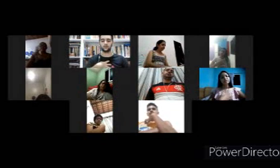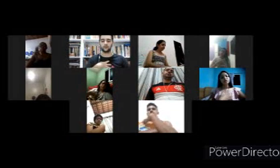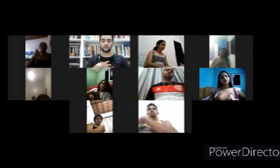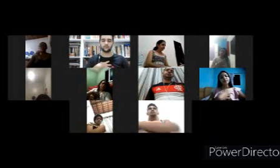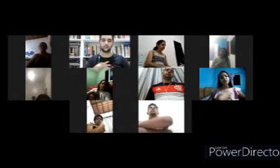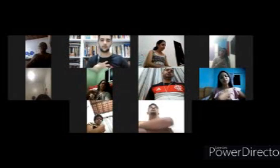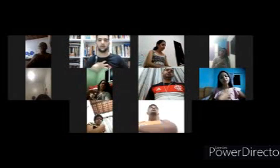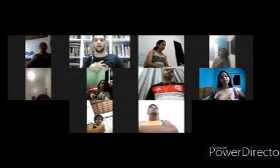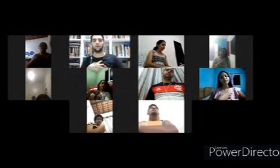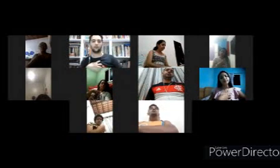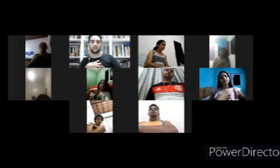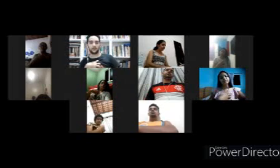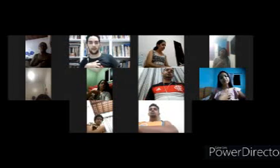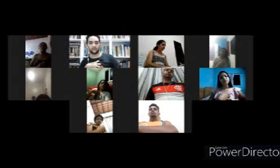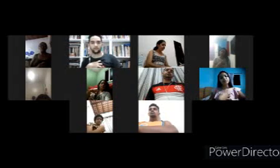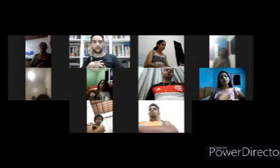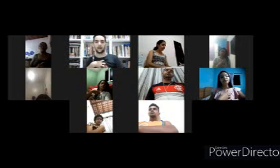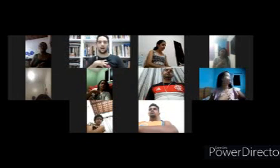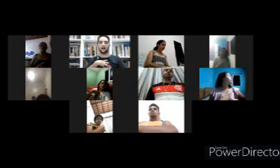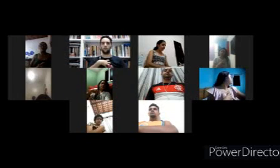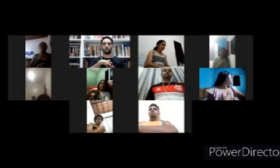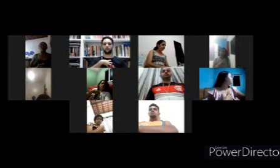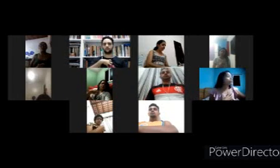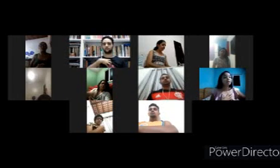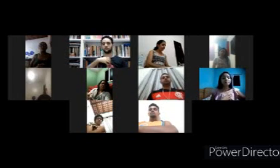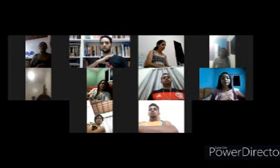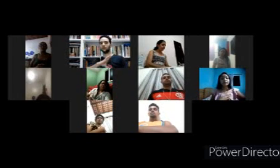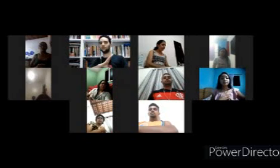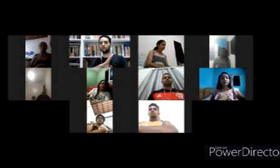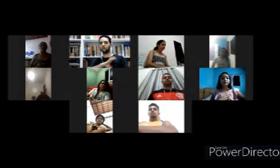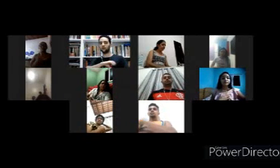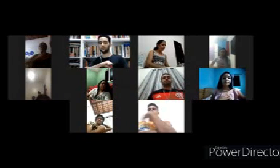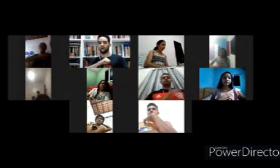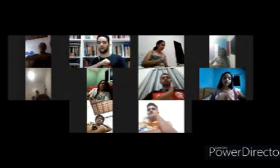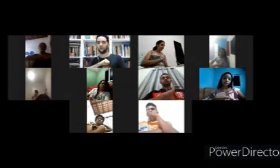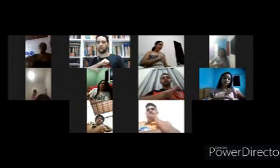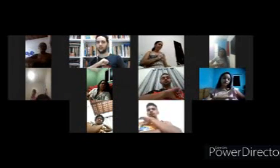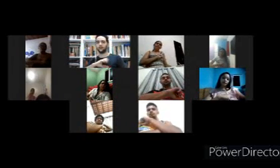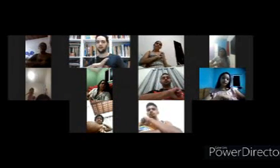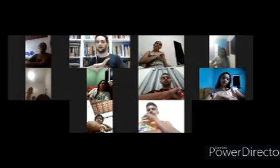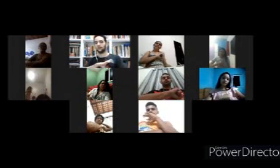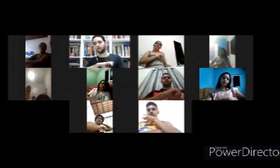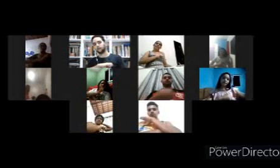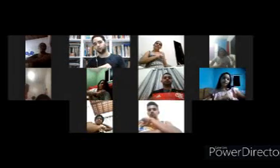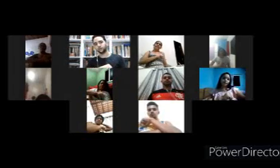sentimento. Próxima palavra, amor. Amor, eu também tenho lá na